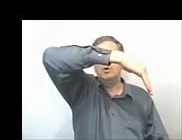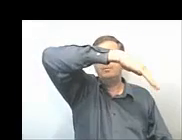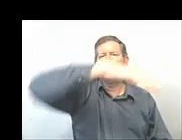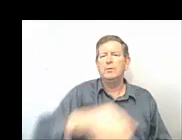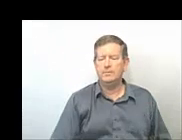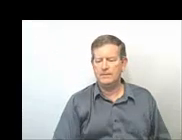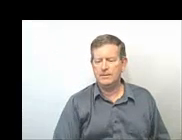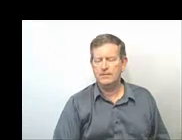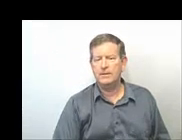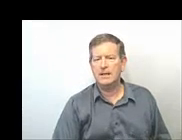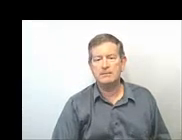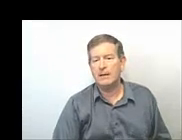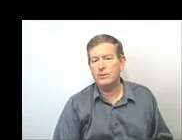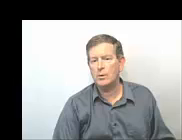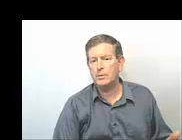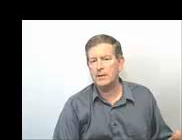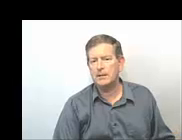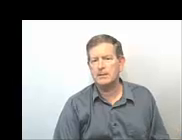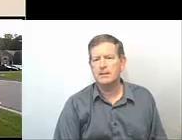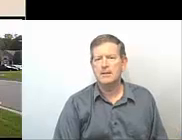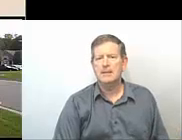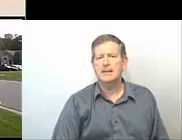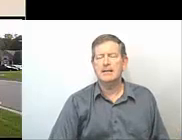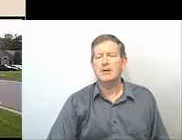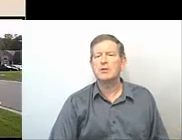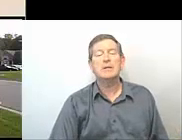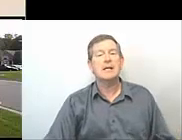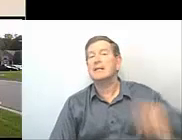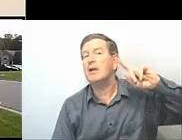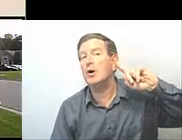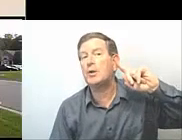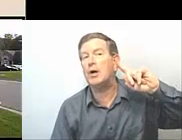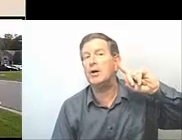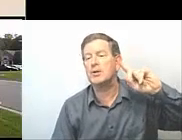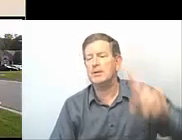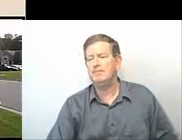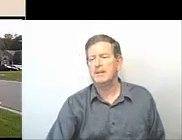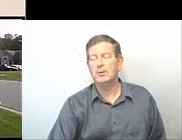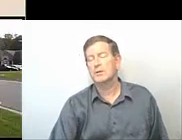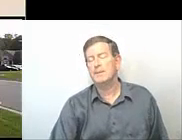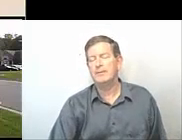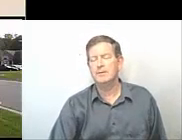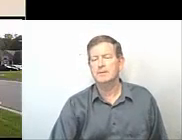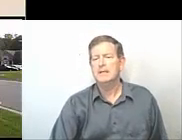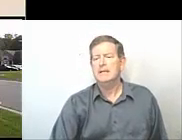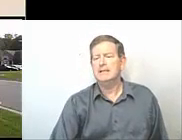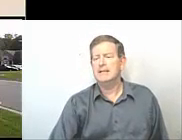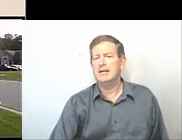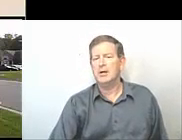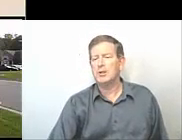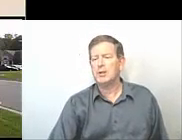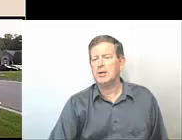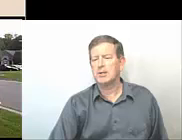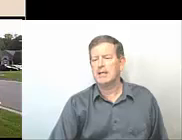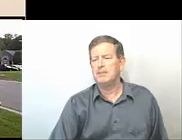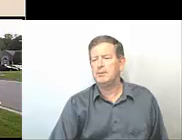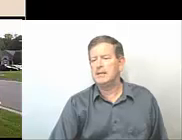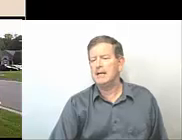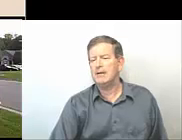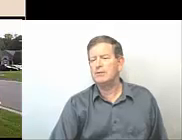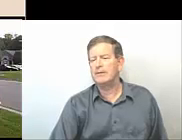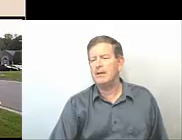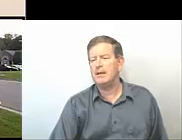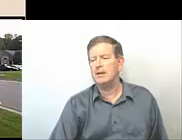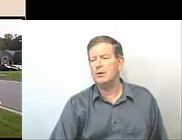sur le pont. Voilà, d'Avignon peut-être. Ensuite, là, ça, c'est entendre. Non, c'est pas Avignon. Entendre. Et